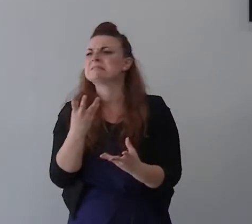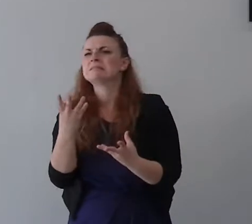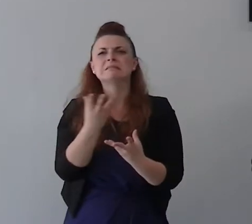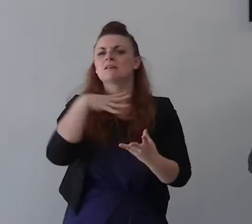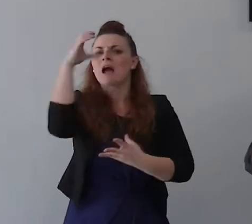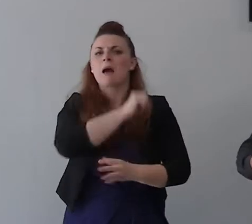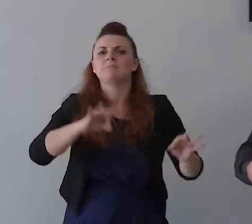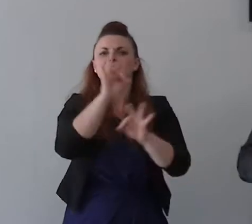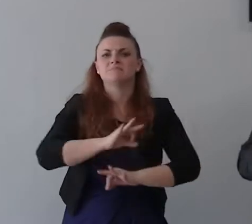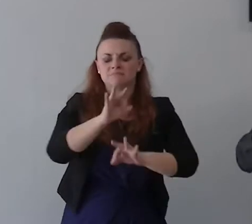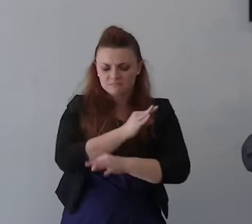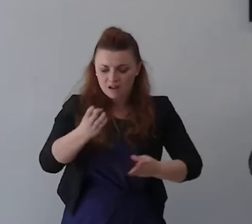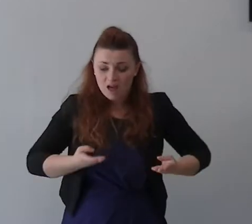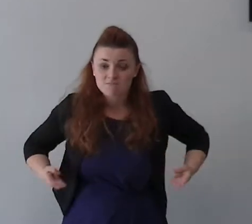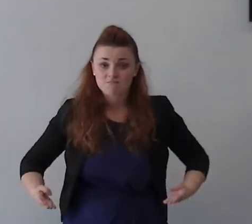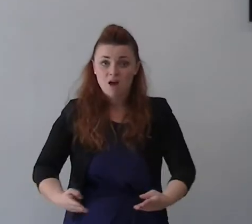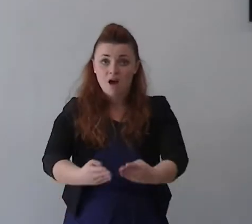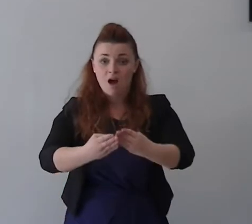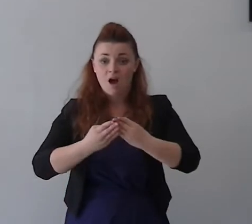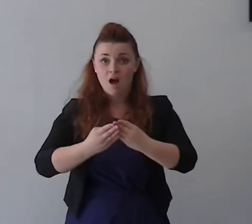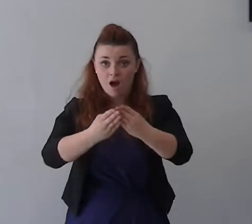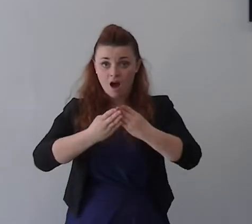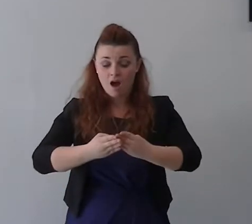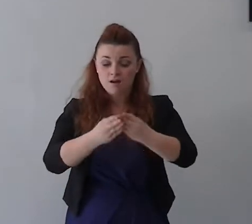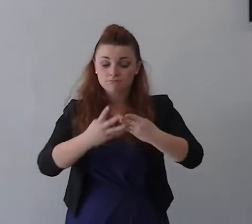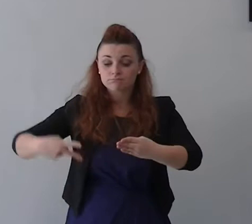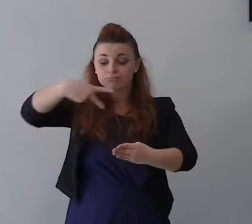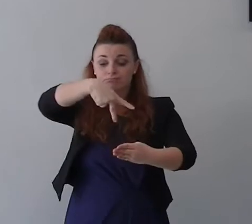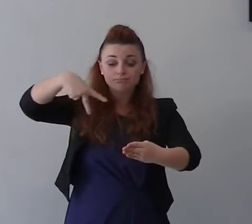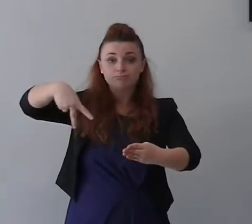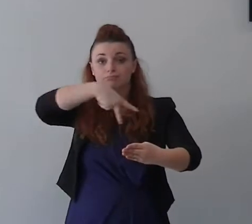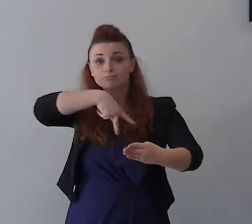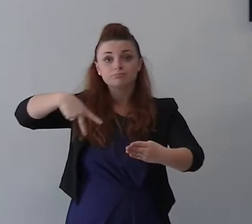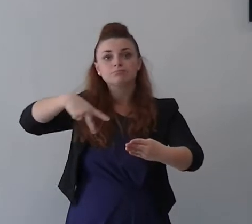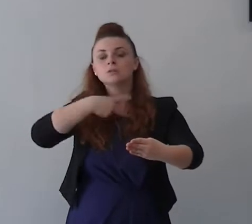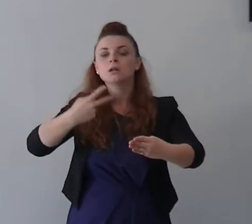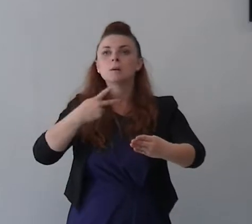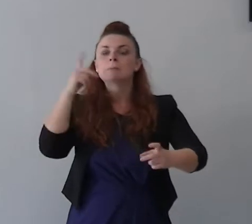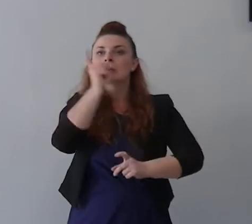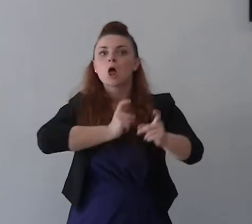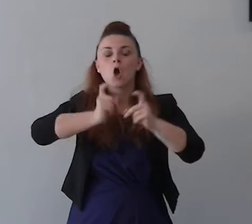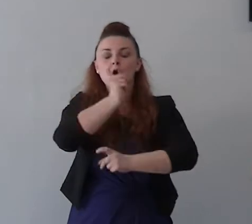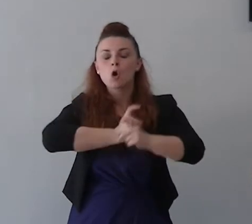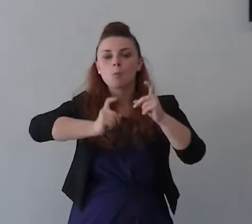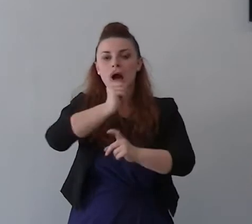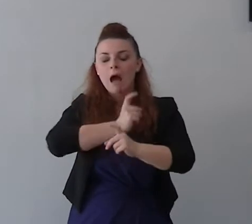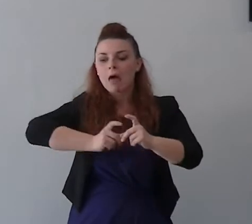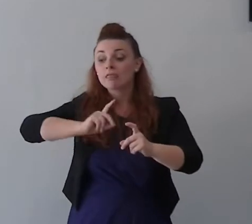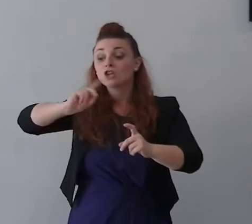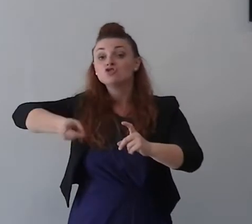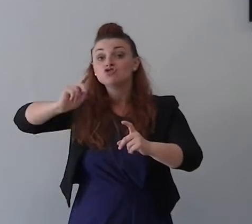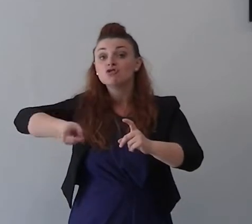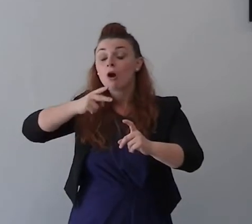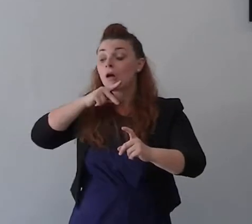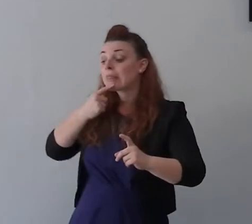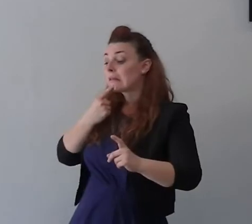i barcaioli, non so come si chiamavano all'epoca, quelli che stavano sulla barca, gli dicono: guarda, prega il tuo Dio. E